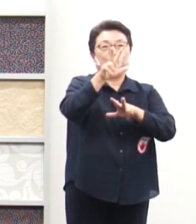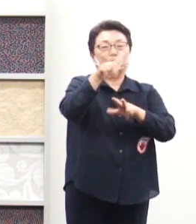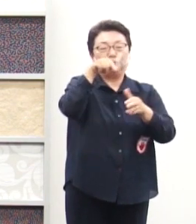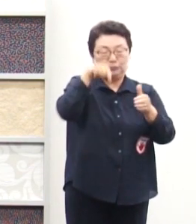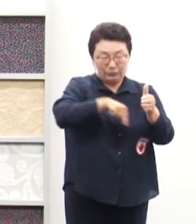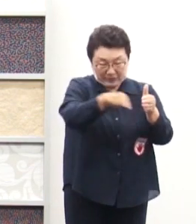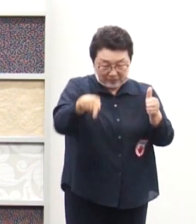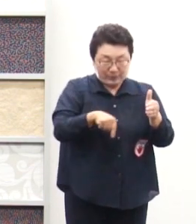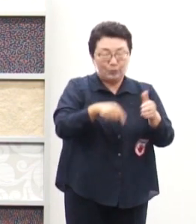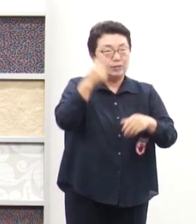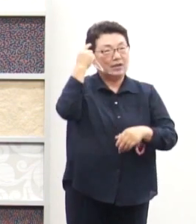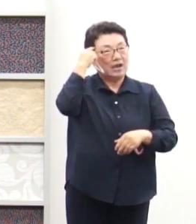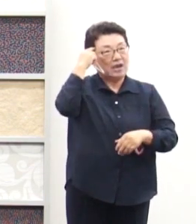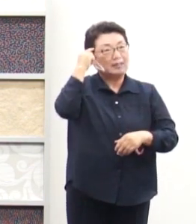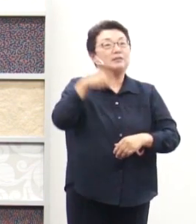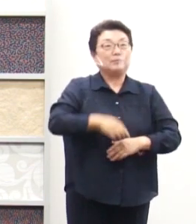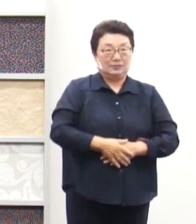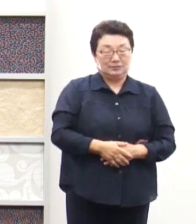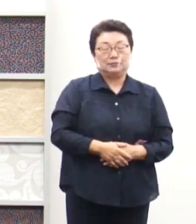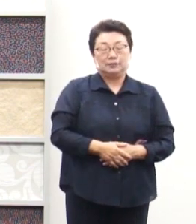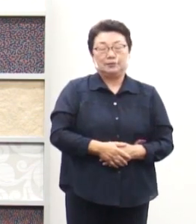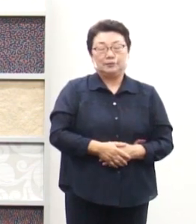身を考えますが、